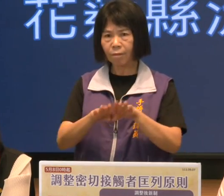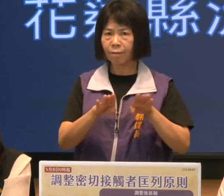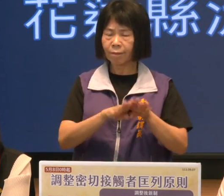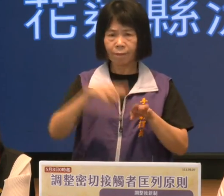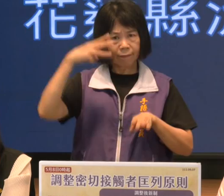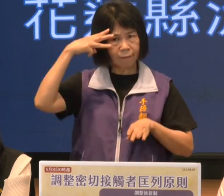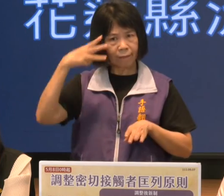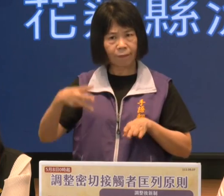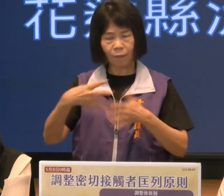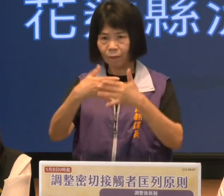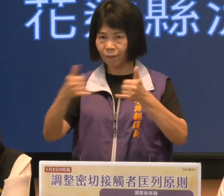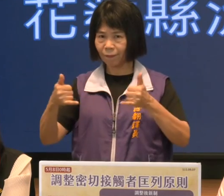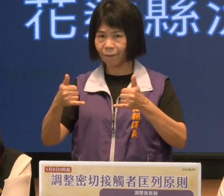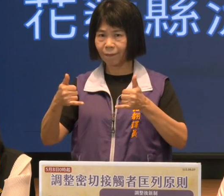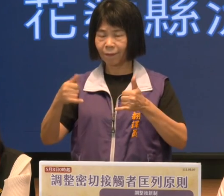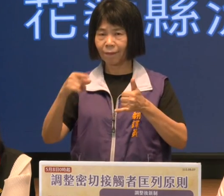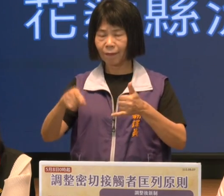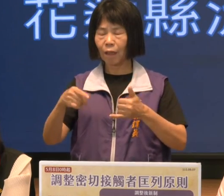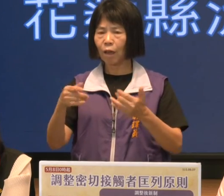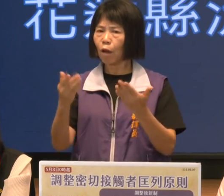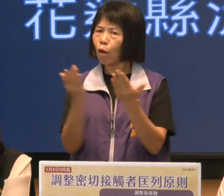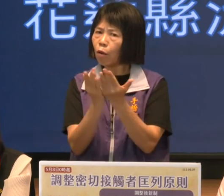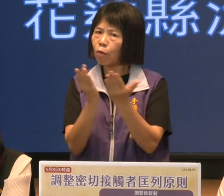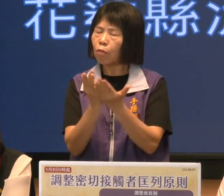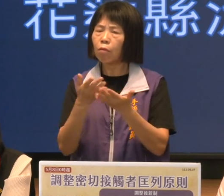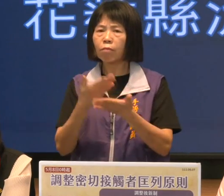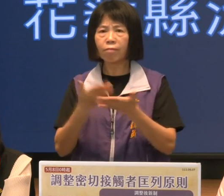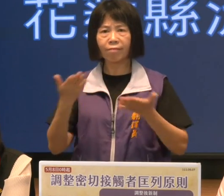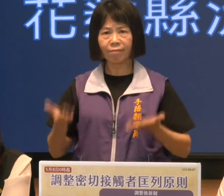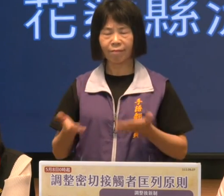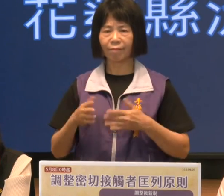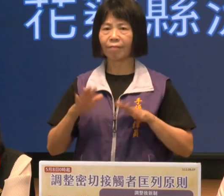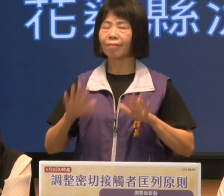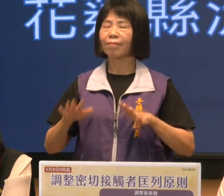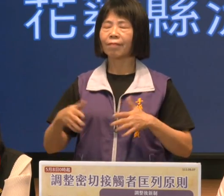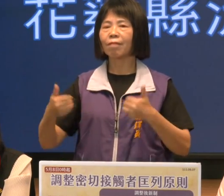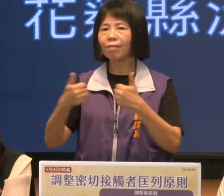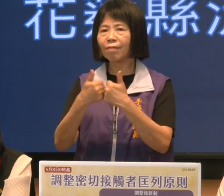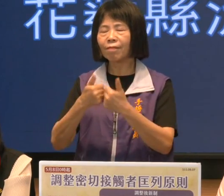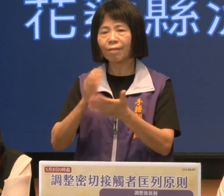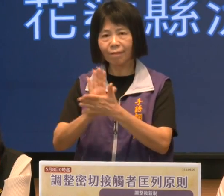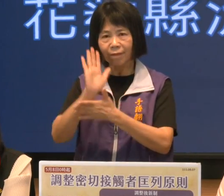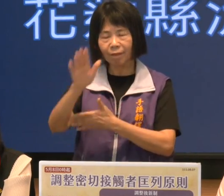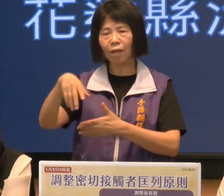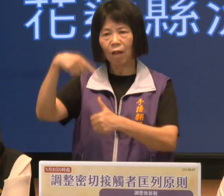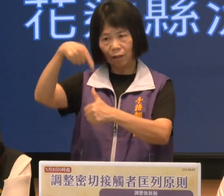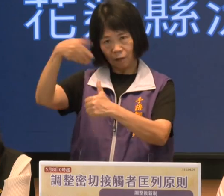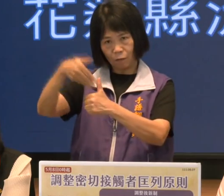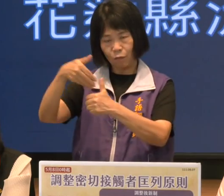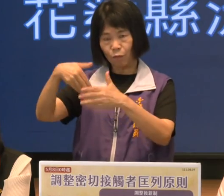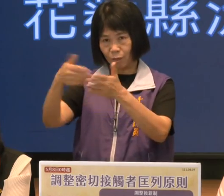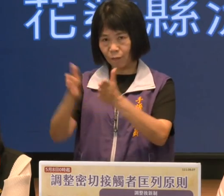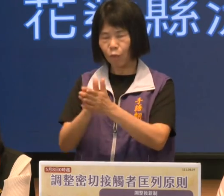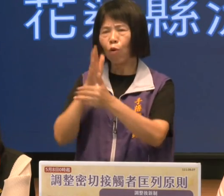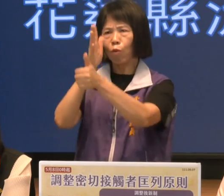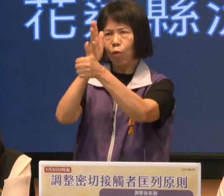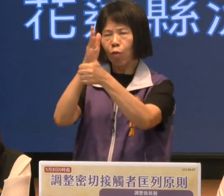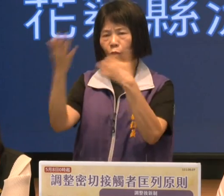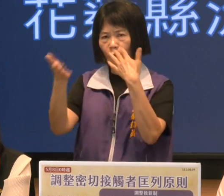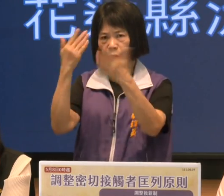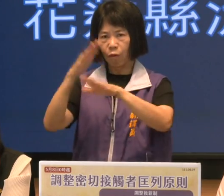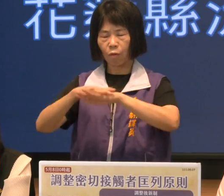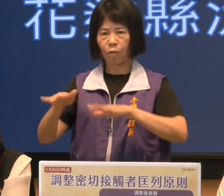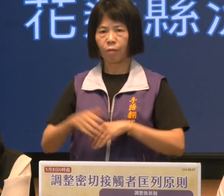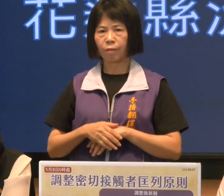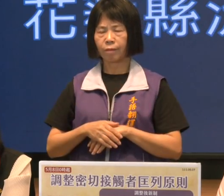假，学生相关的课务如何进行，我们也会在会后尽快跟教育部这边进行确认。